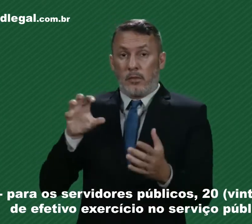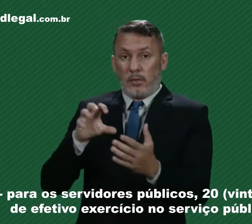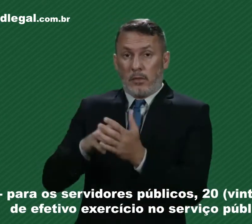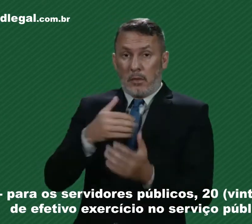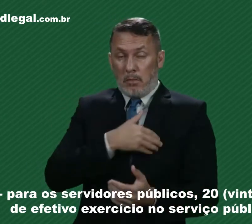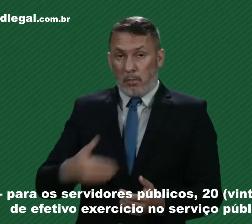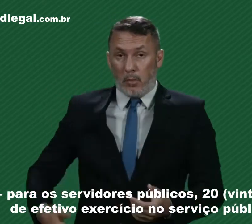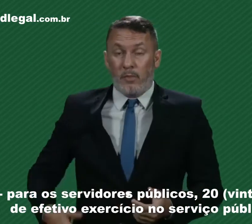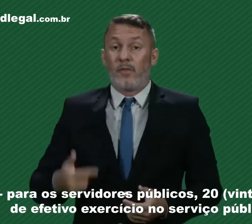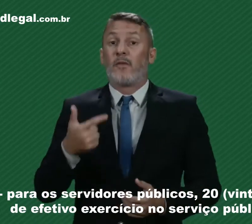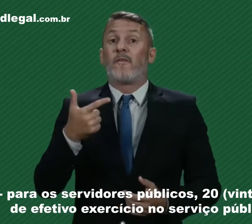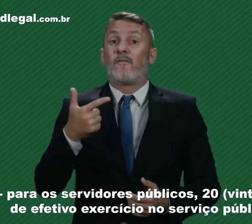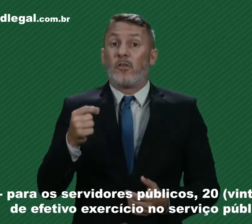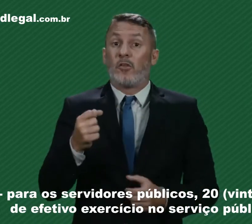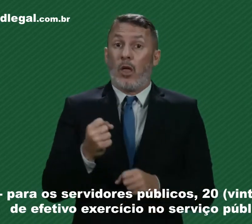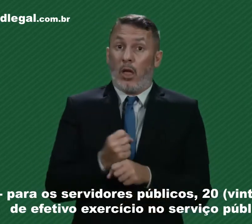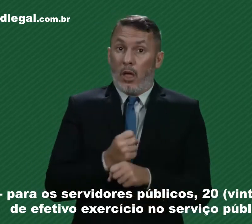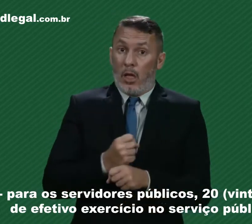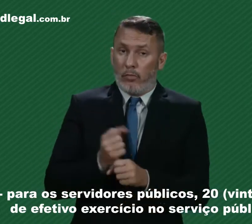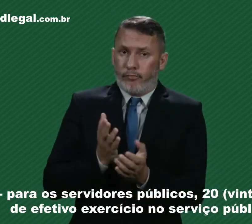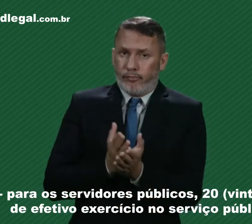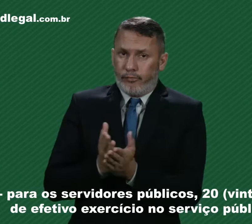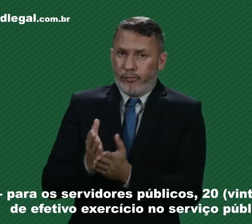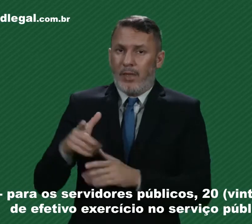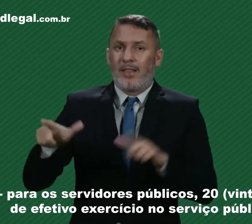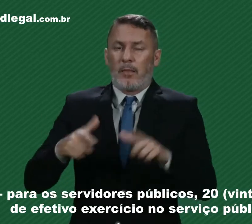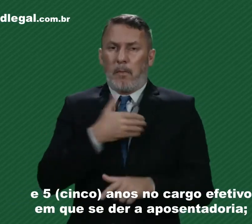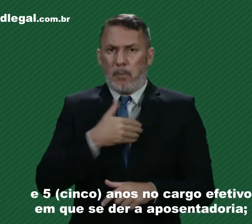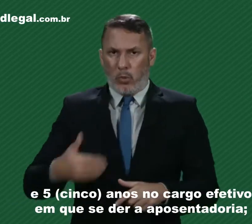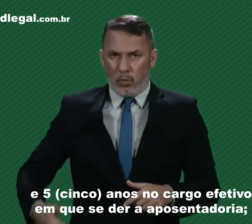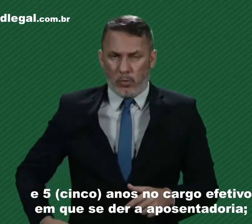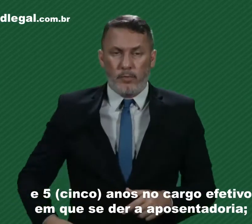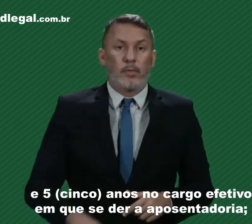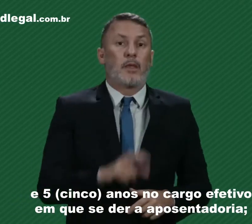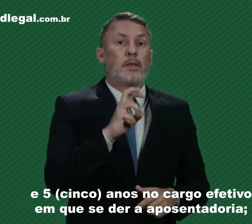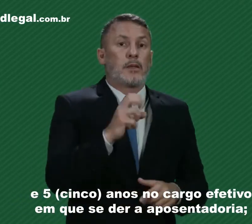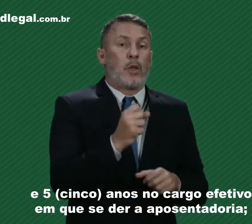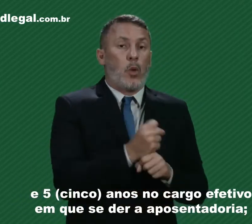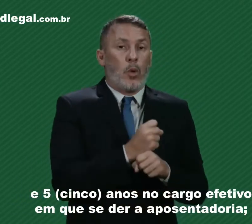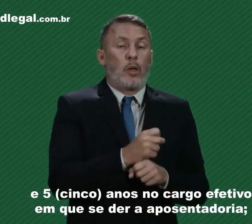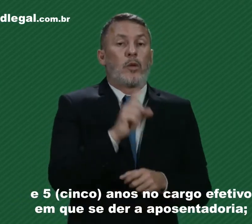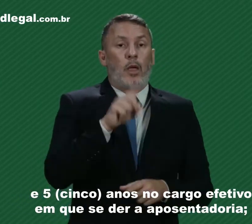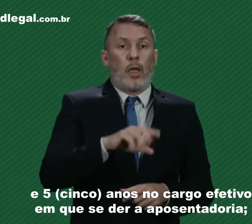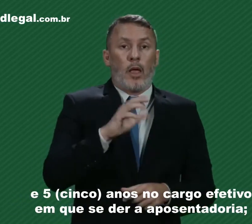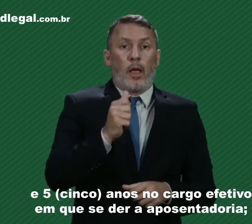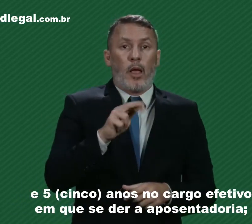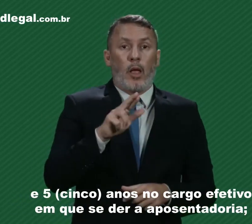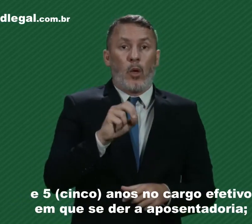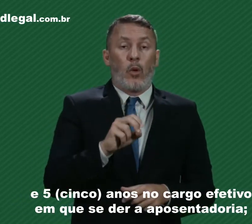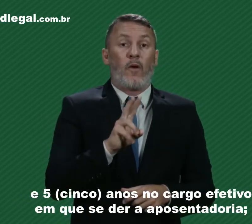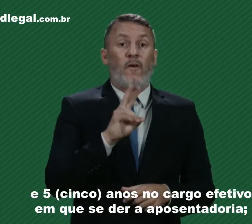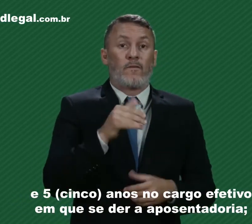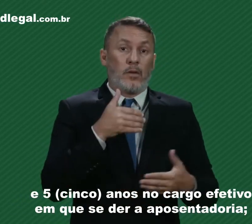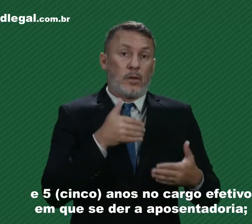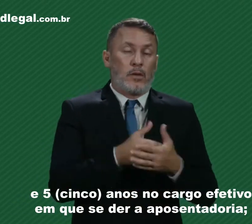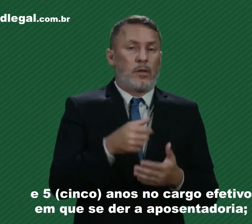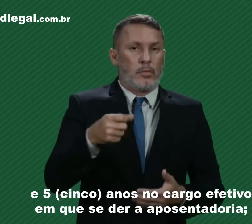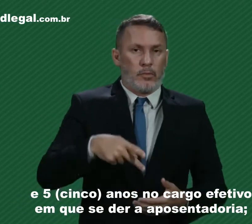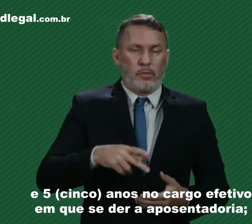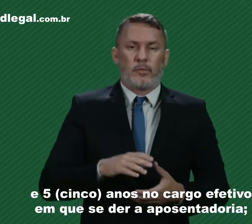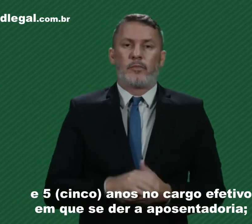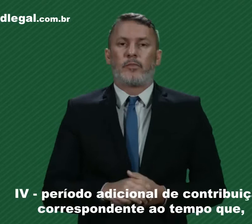públicos, 20 anos de efetivo exercício no serviço público e 5 anos no cargo efetivo em que se dera